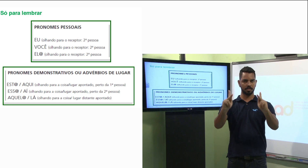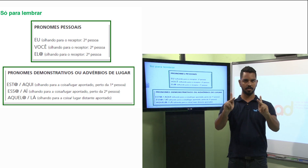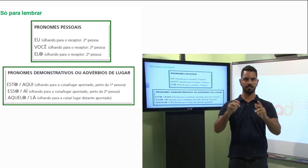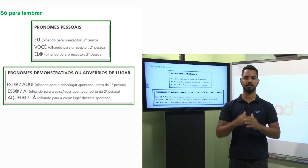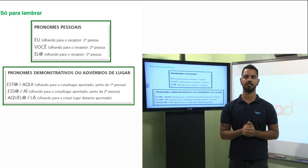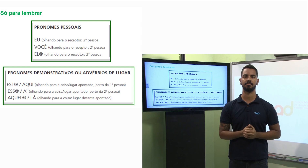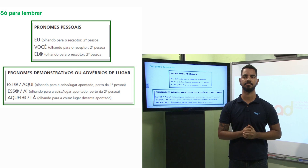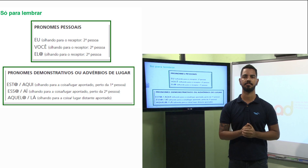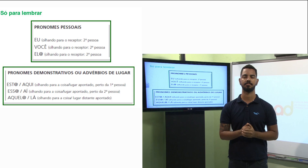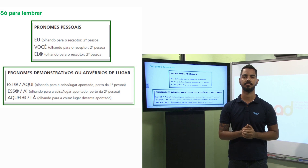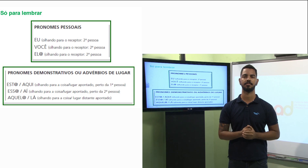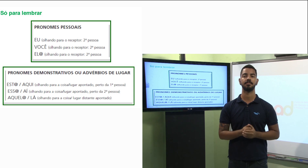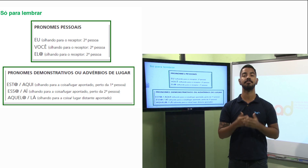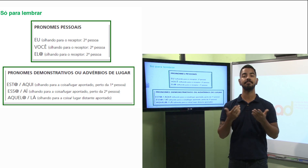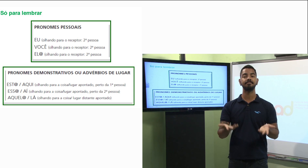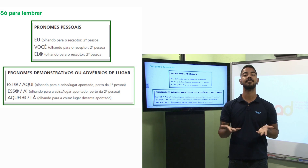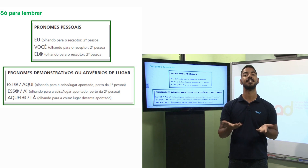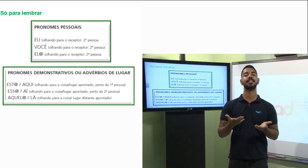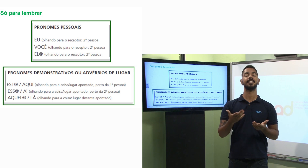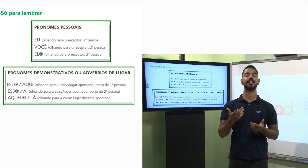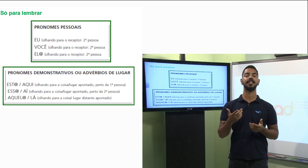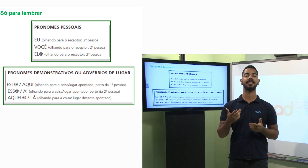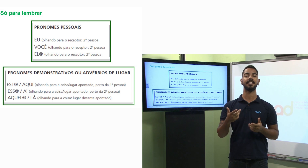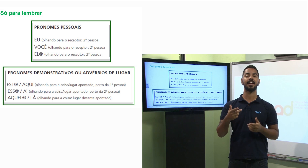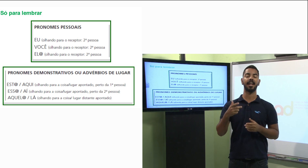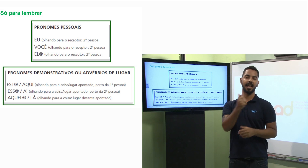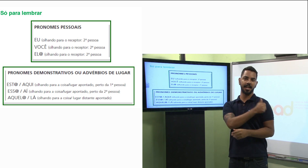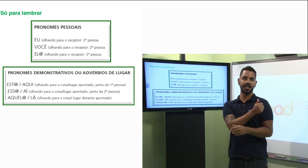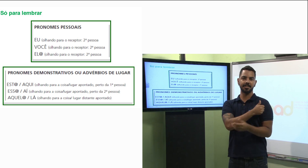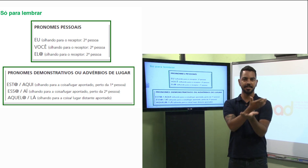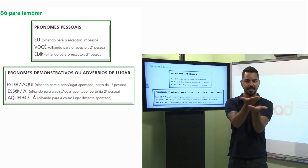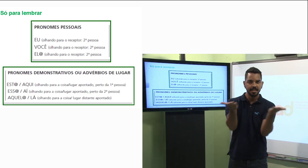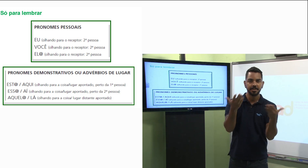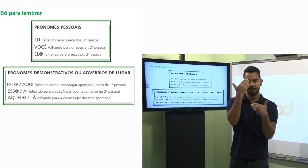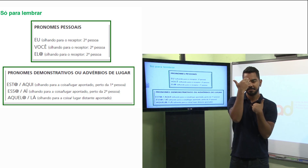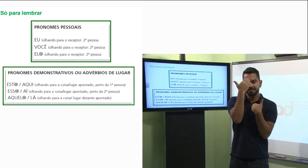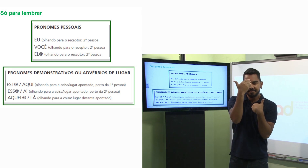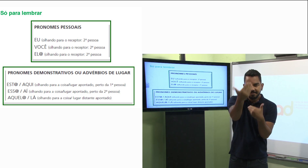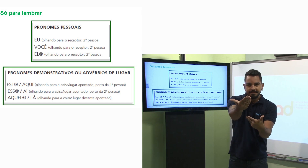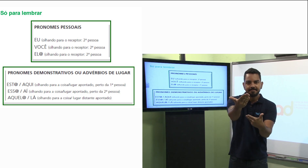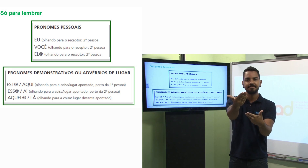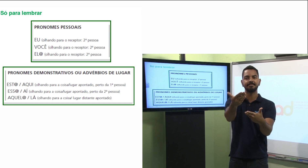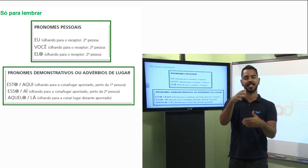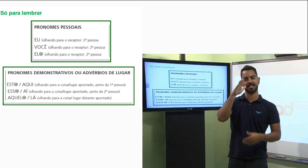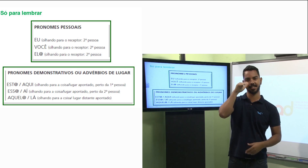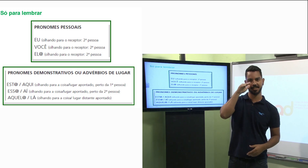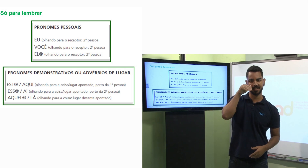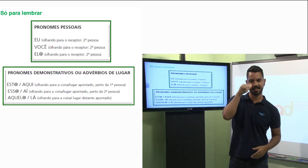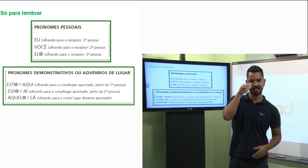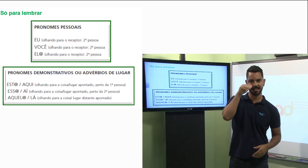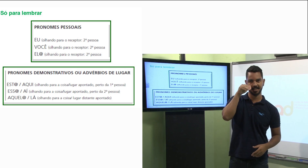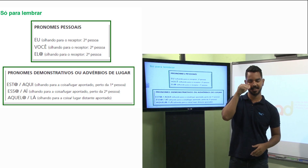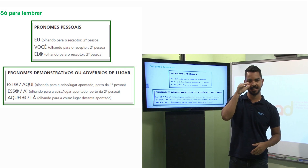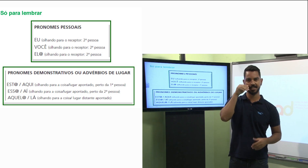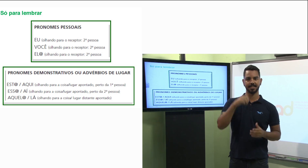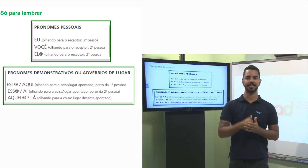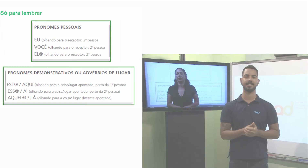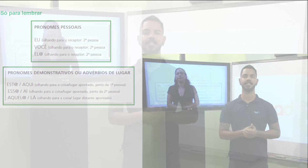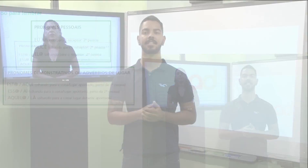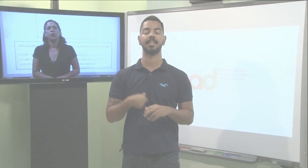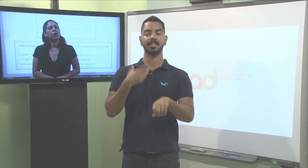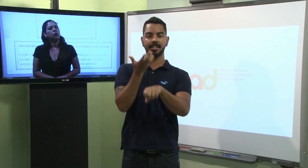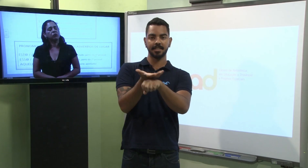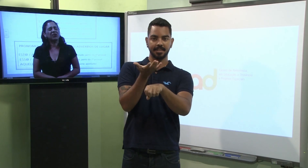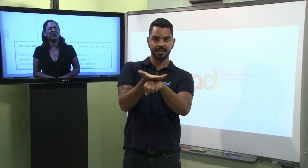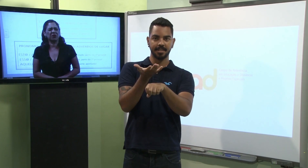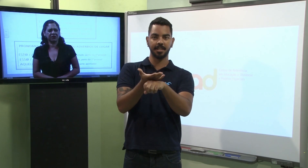Bom, pessoal, obrigada pela atenção. Bom, eu acredito que aqui finalizamos assuntos referentes à nossa primeira